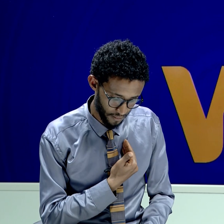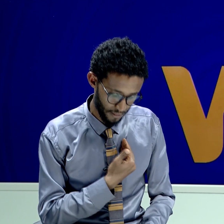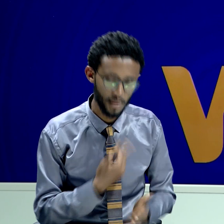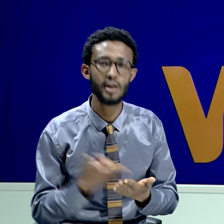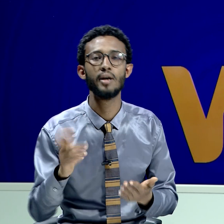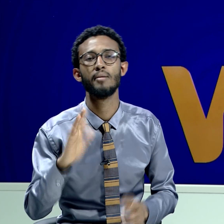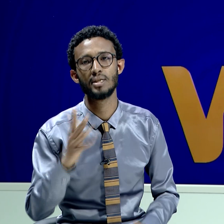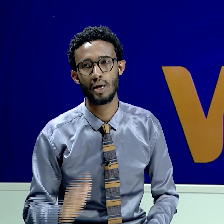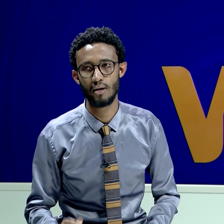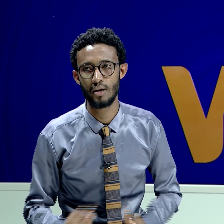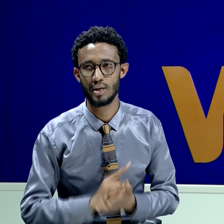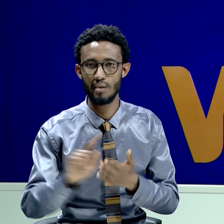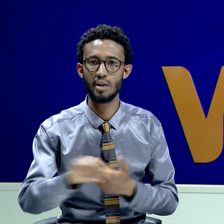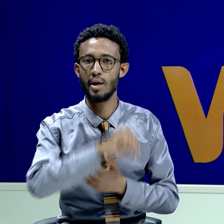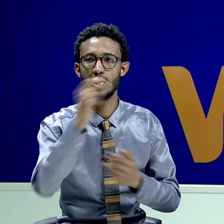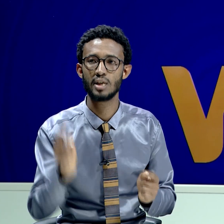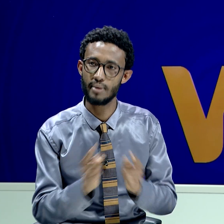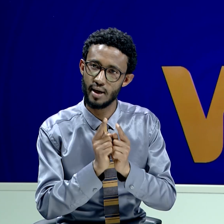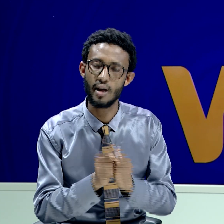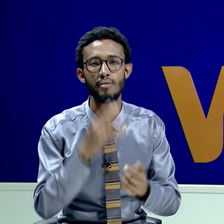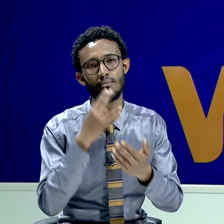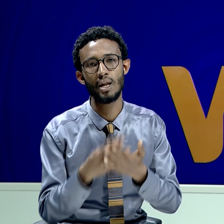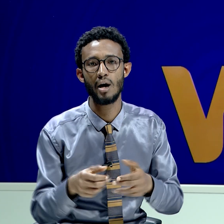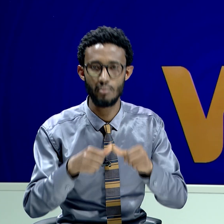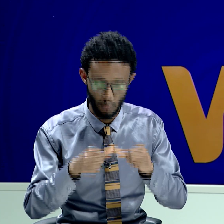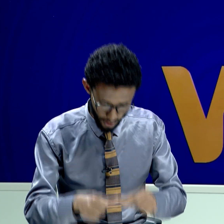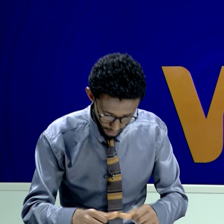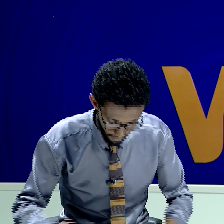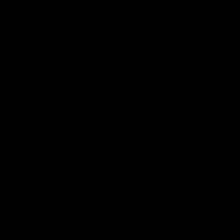ፕሮግራማችን እነን ይመስላል። ሰምን በላስ ከምን ገነ መልካም ቆይታ